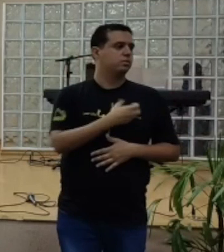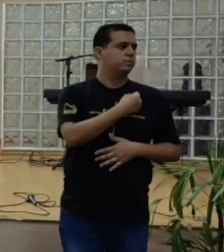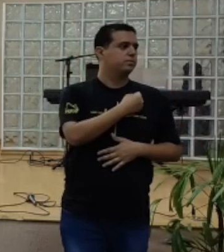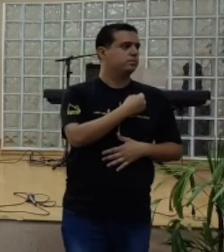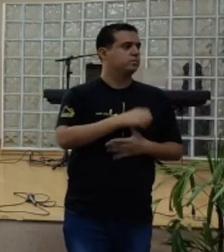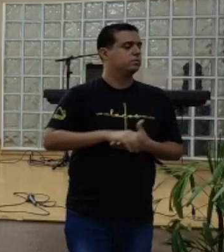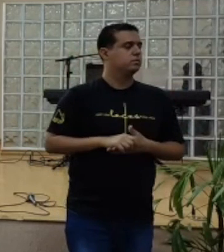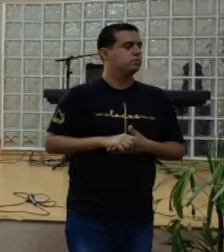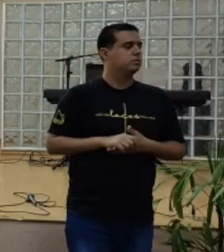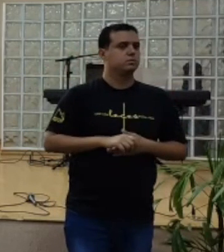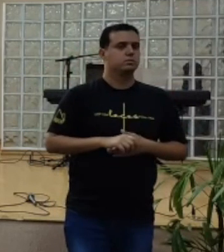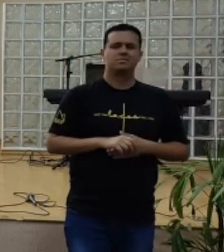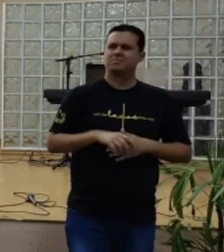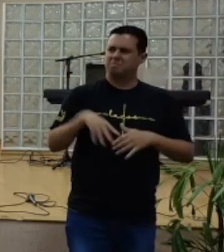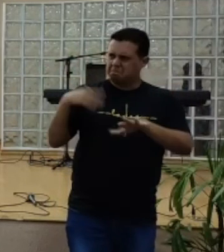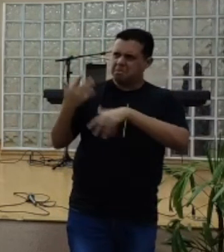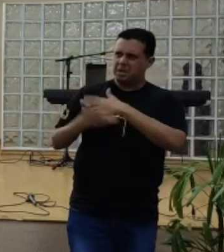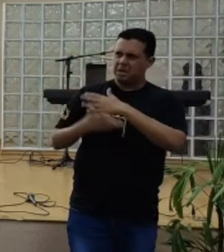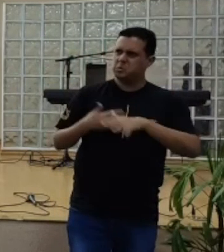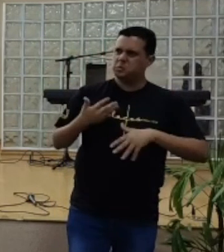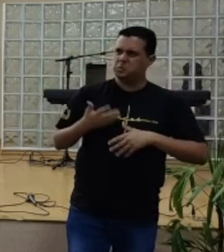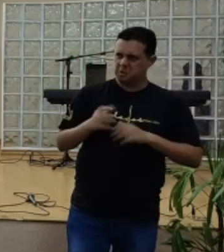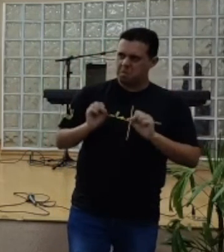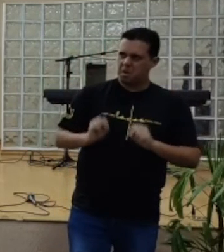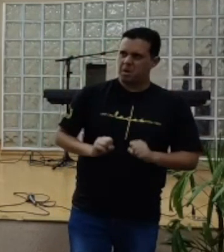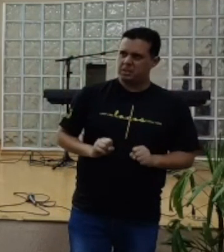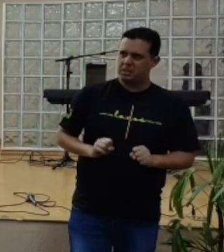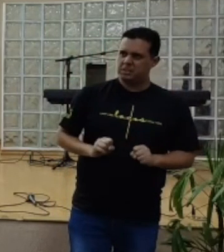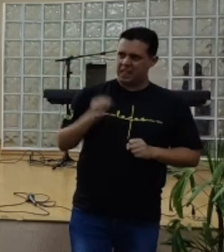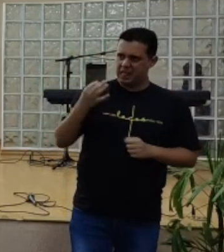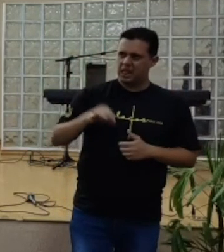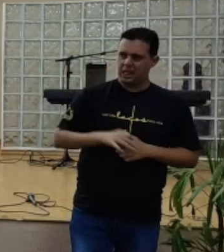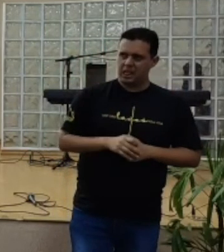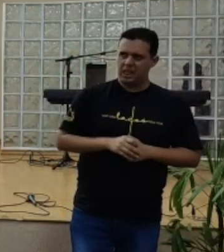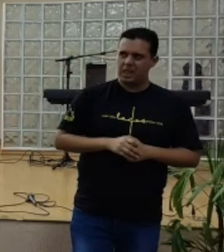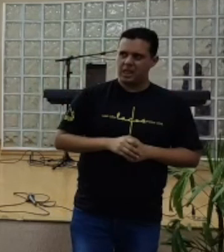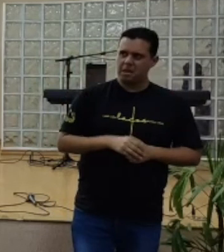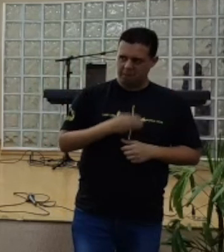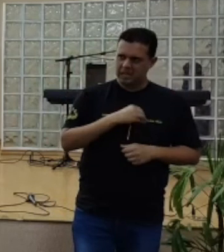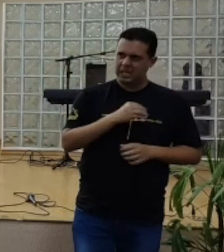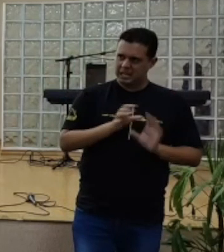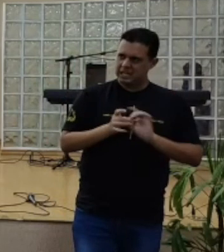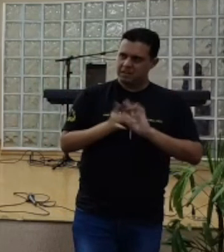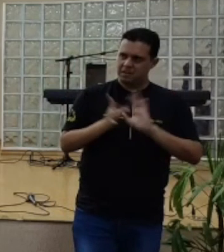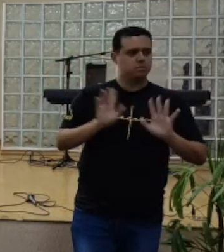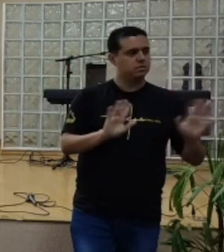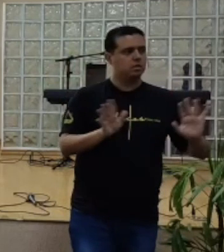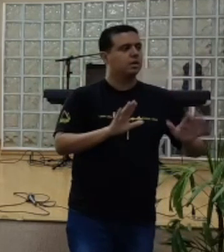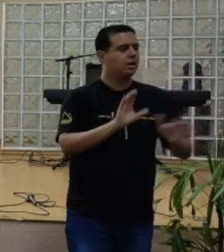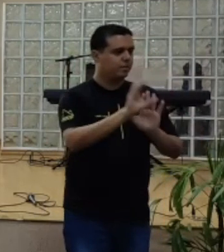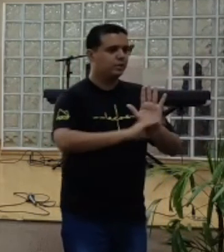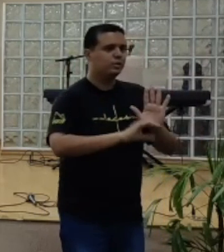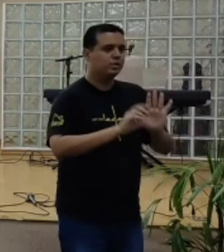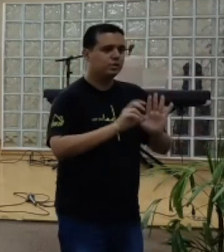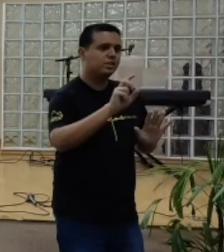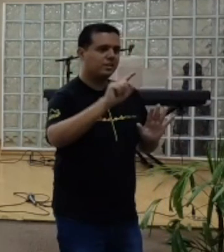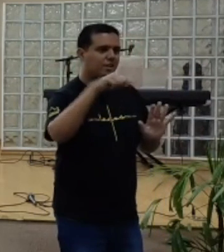Bagunçamos geral, pastor? Não. Nós vamos entrar no capítulo 5. Mas só para você não ir embora com essa